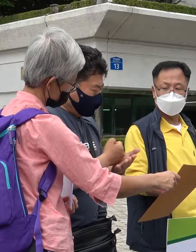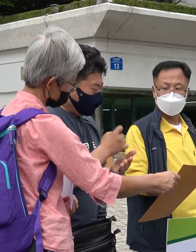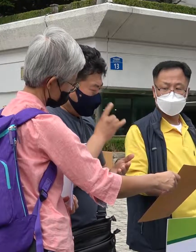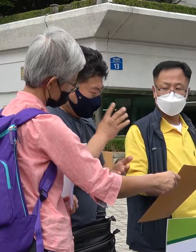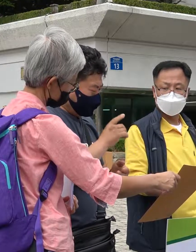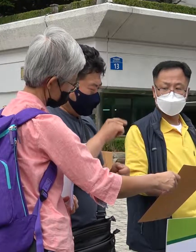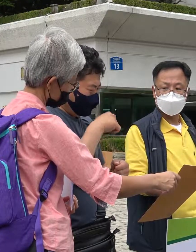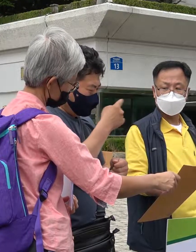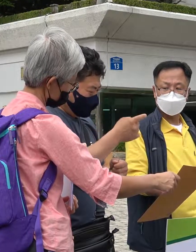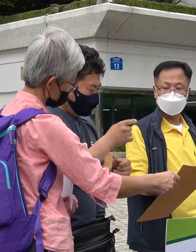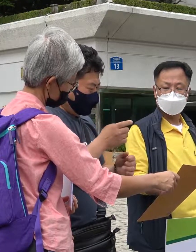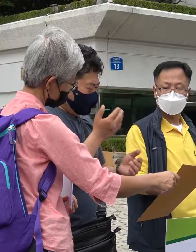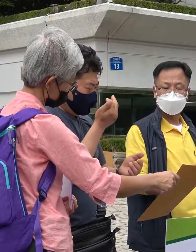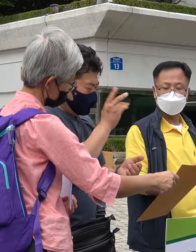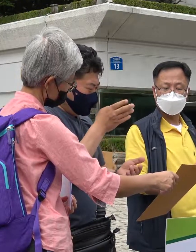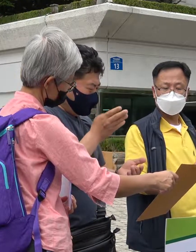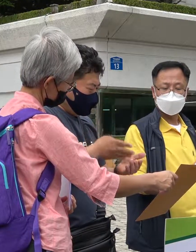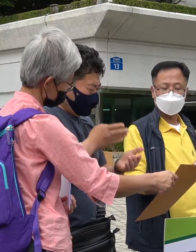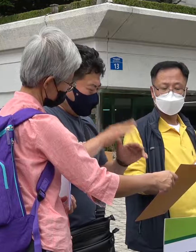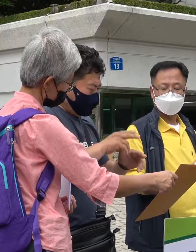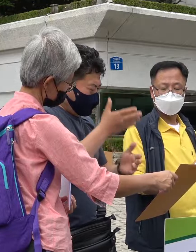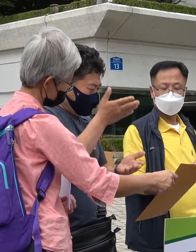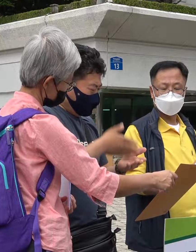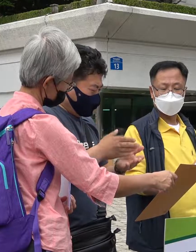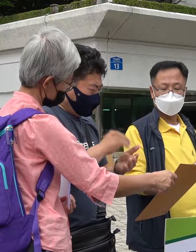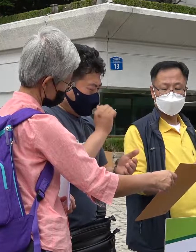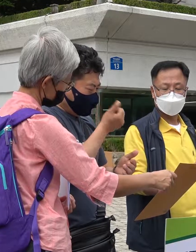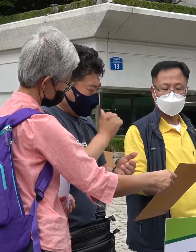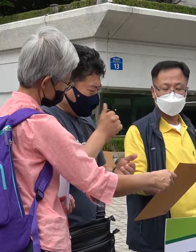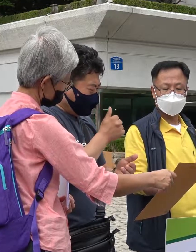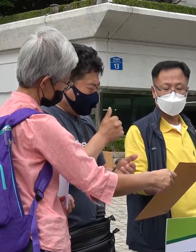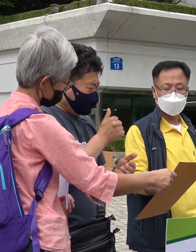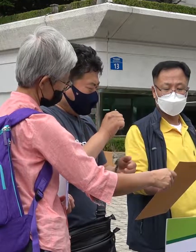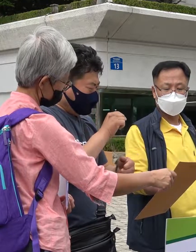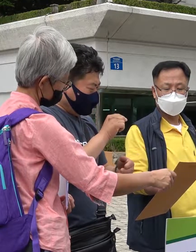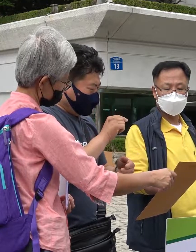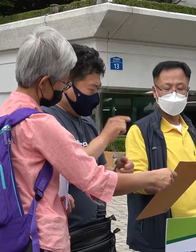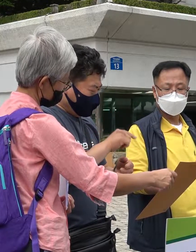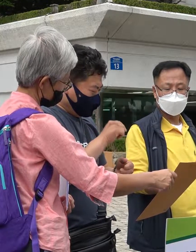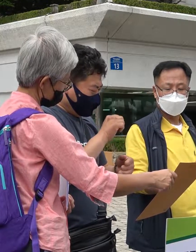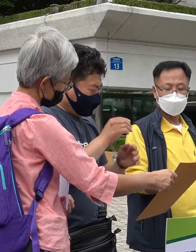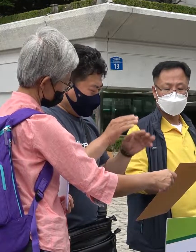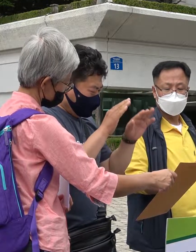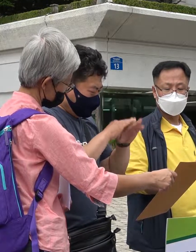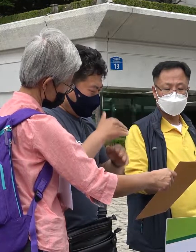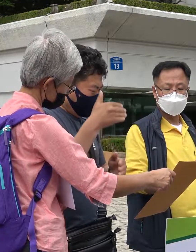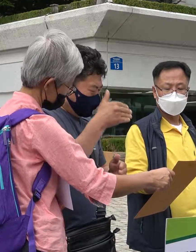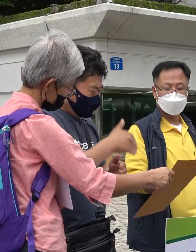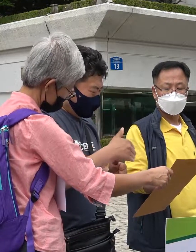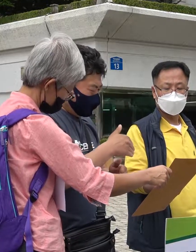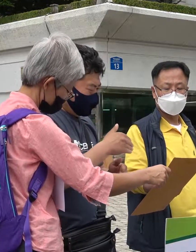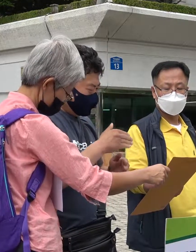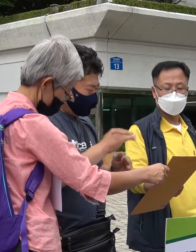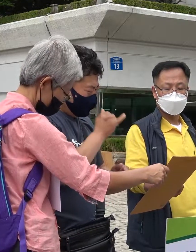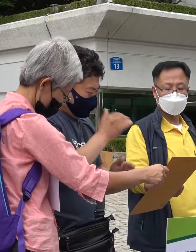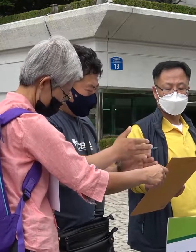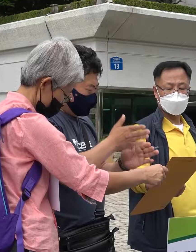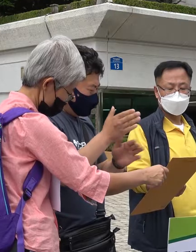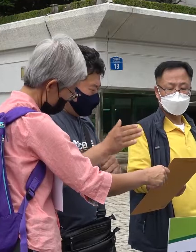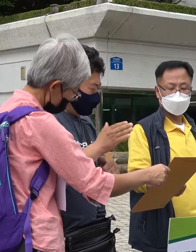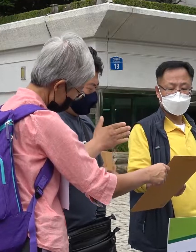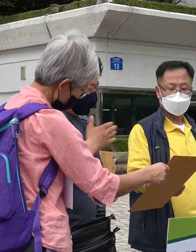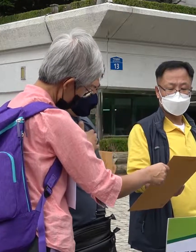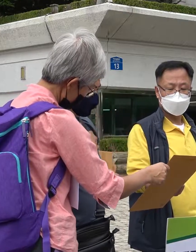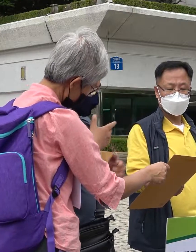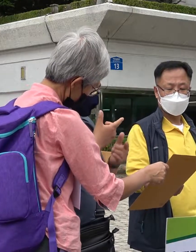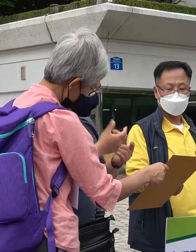평일에 서울에 올라오기 좀 쉽진 않습니다. 그래도 오늘 KBS에 수어통역을 촉구한다고 그래서 농인들이